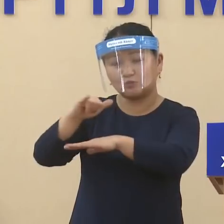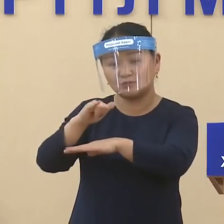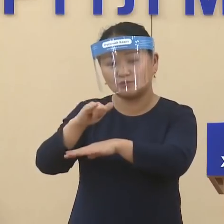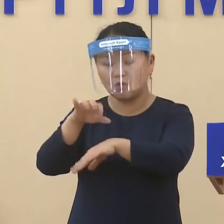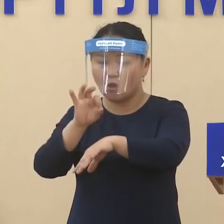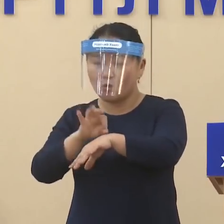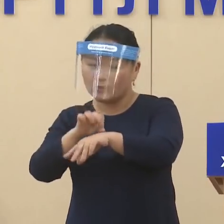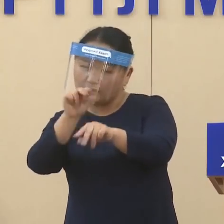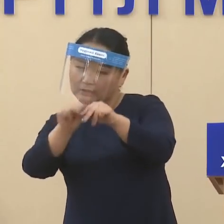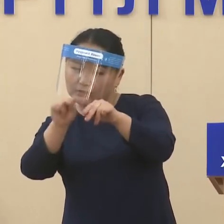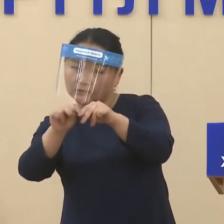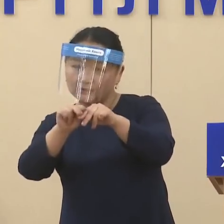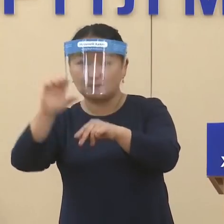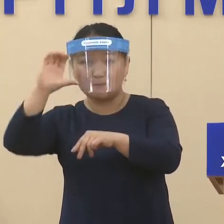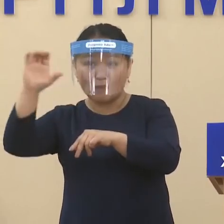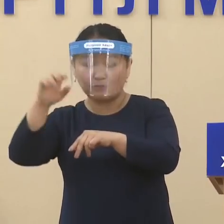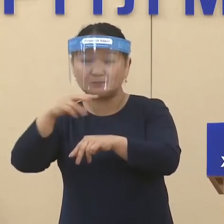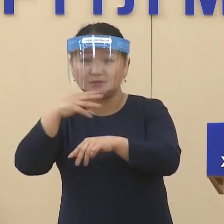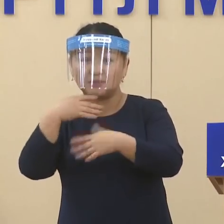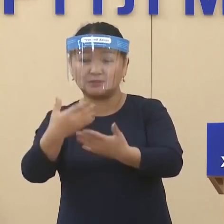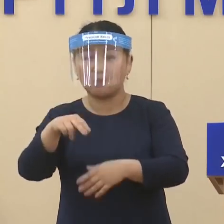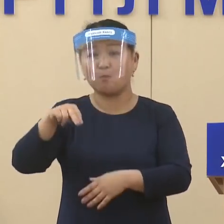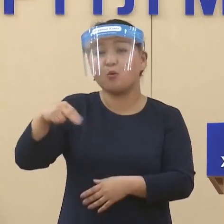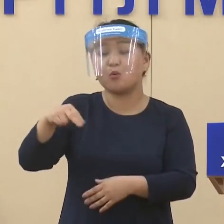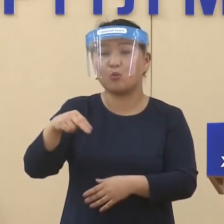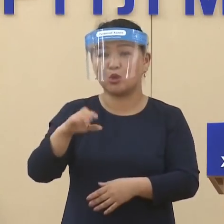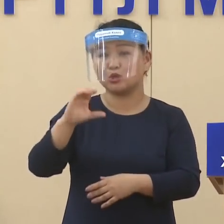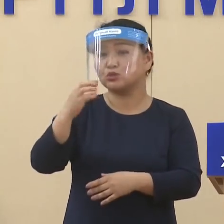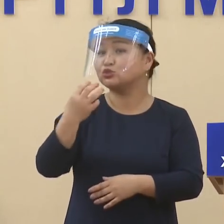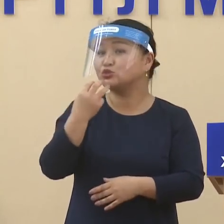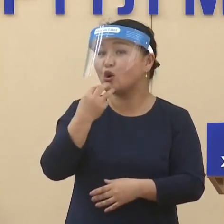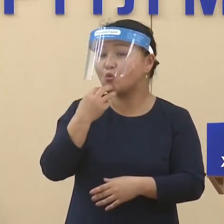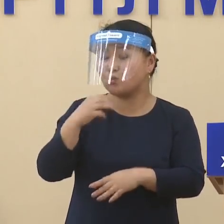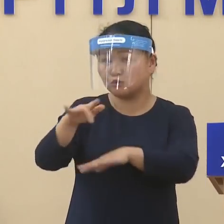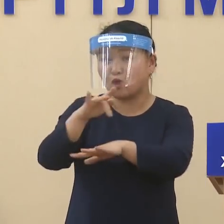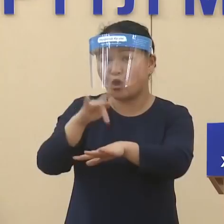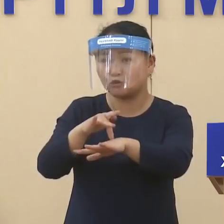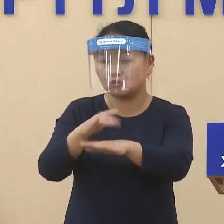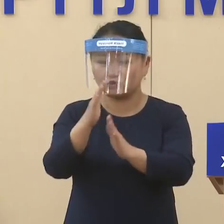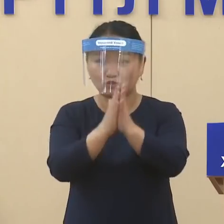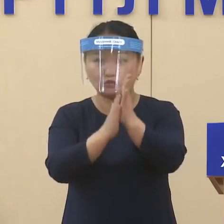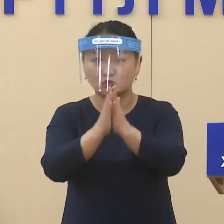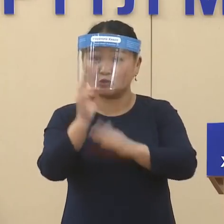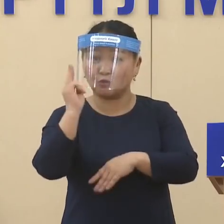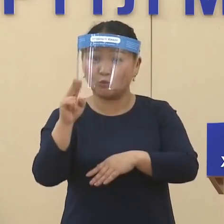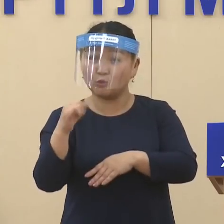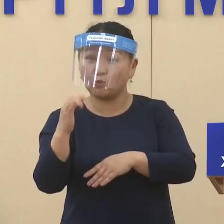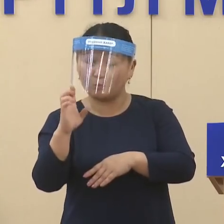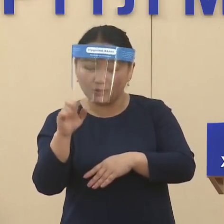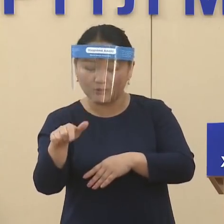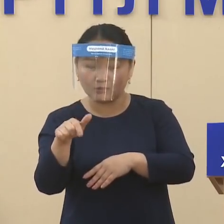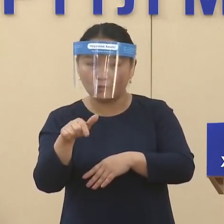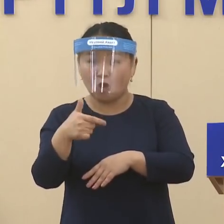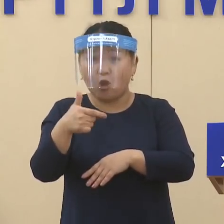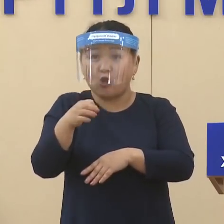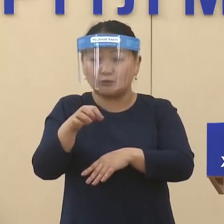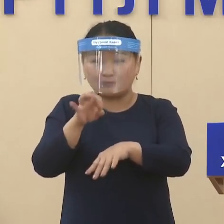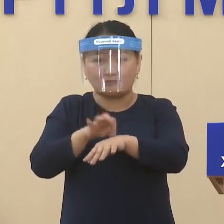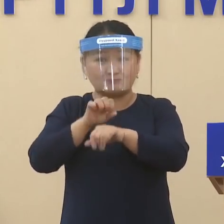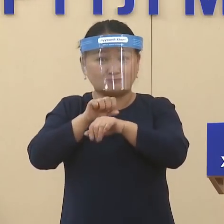төвийн мэдээлэлээр за Пүрү гарагийн байдлаар Сөүл хотын шөнийн клубүүдээс клубүүдийн голомтд халдвараас